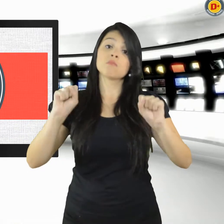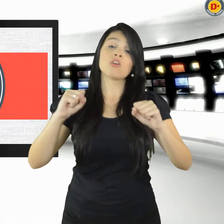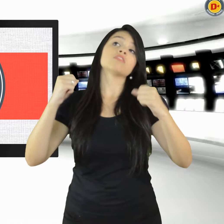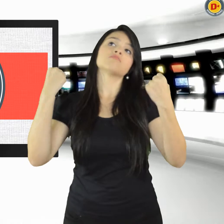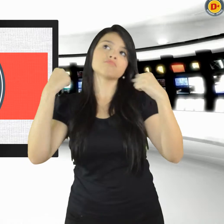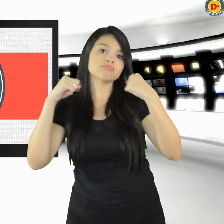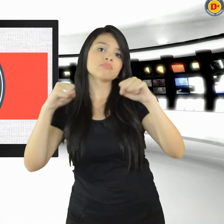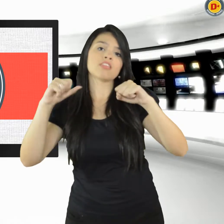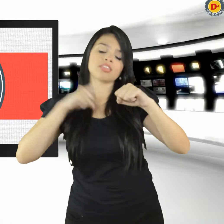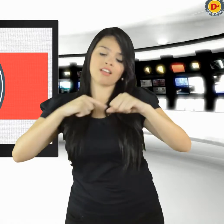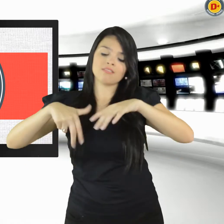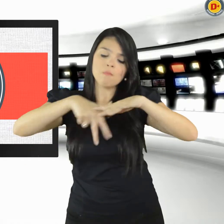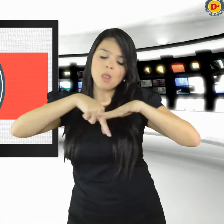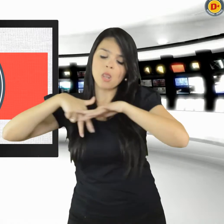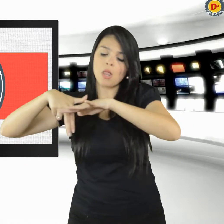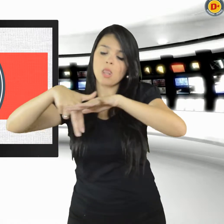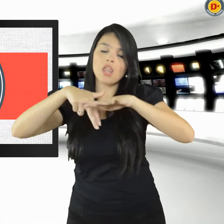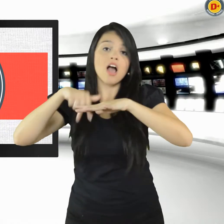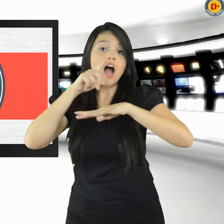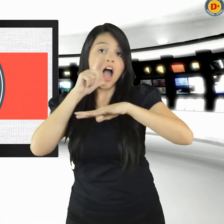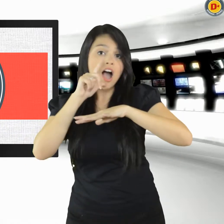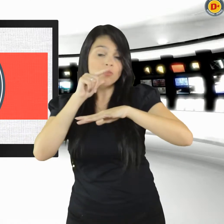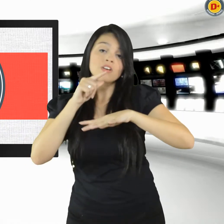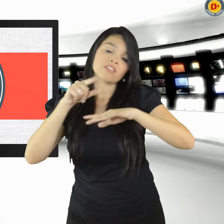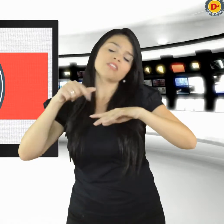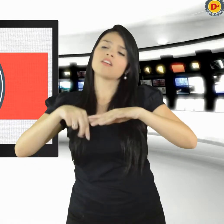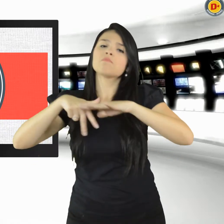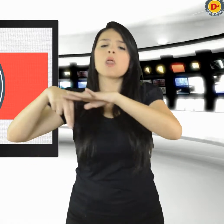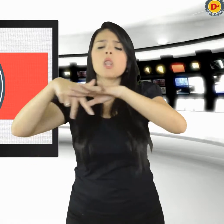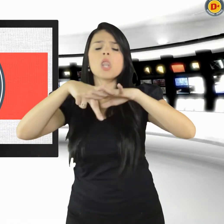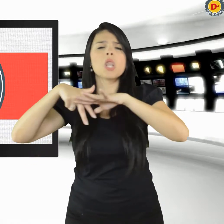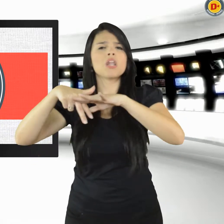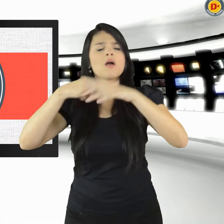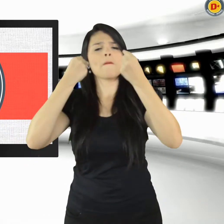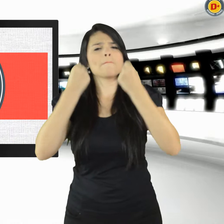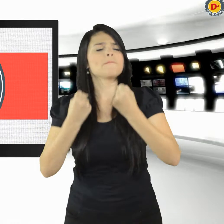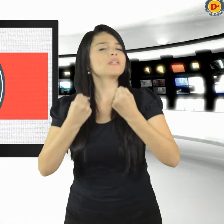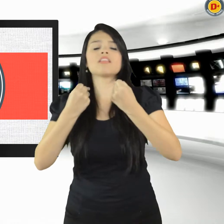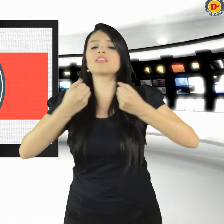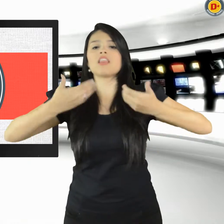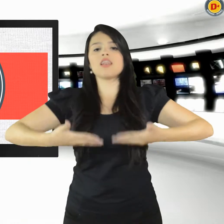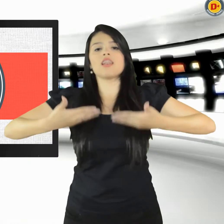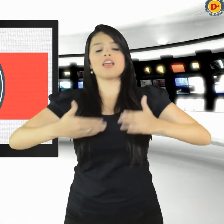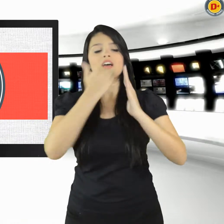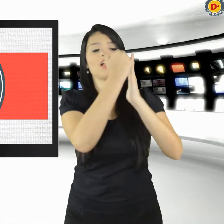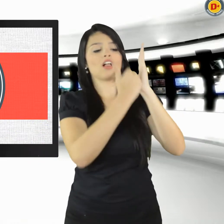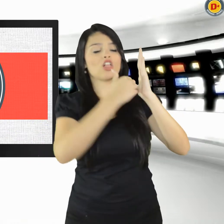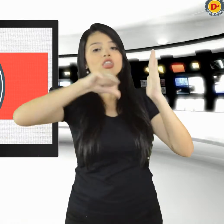indivíduo fica submerso na água seu peso reduz cerca de noventa porcento diminuindo assim o impacto sobre as